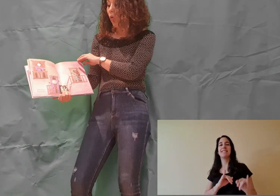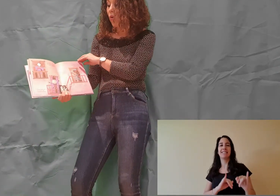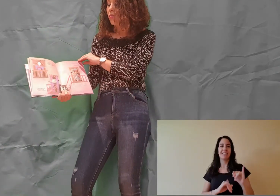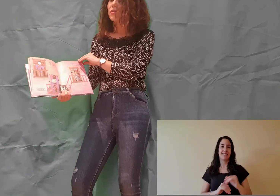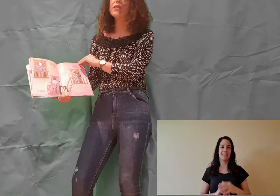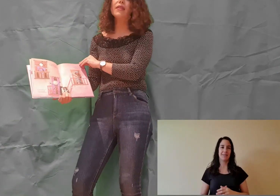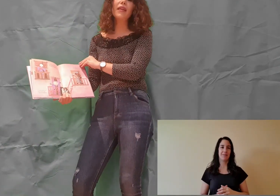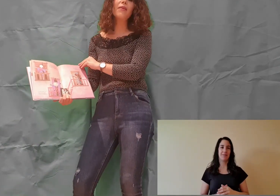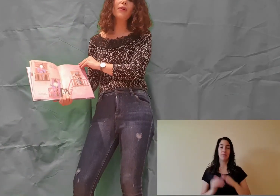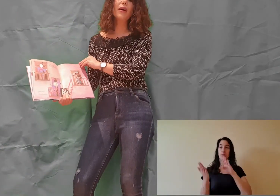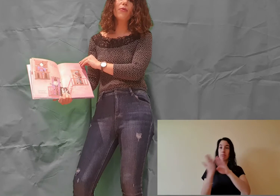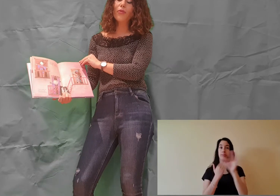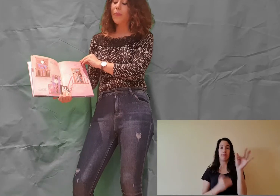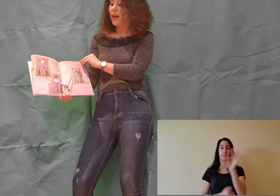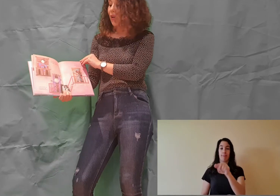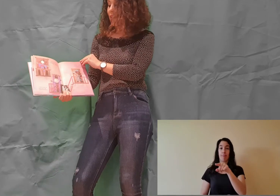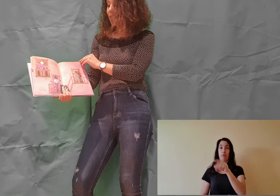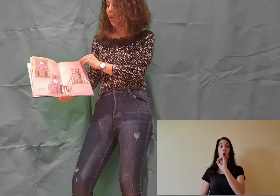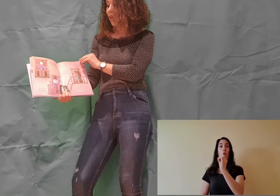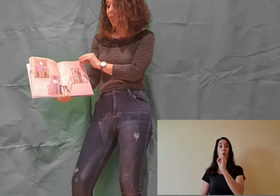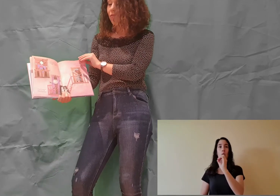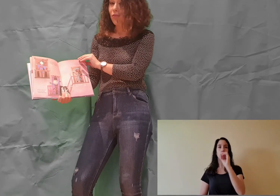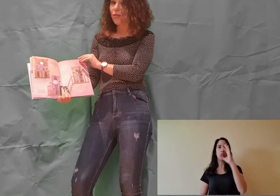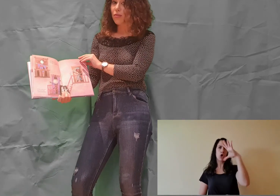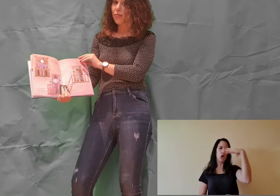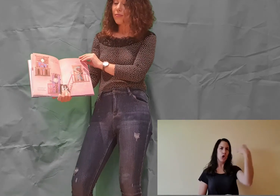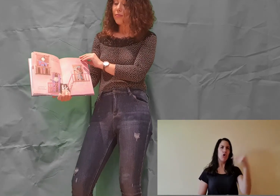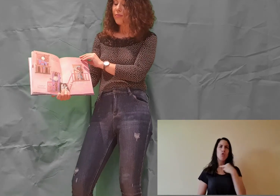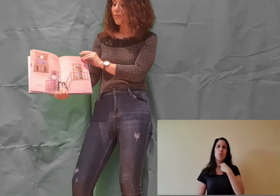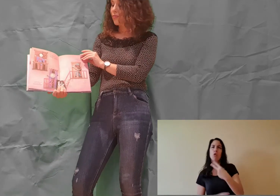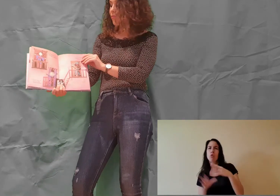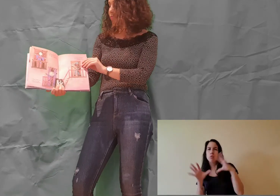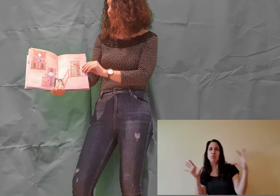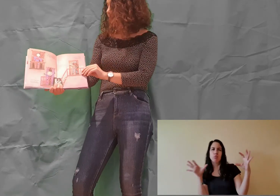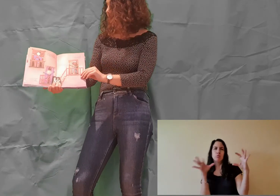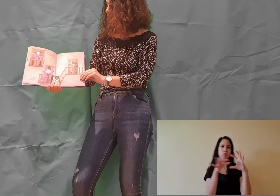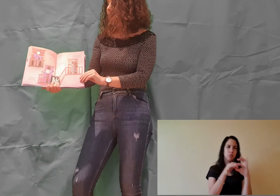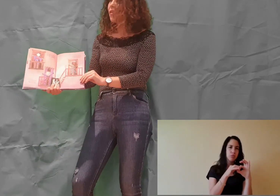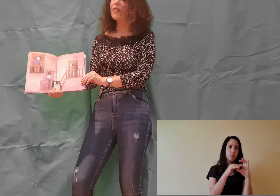O tiene buena voz para cantar rock.